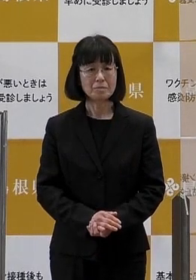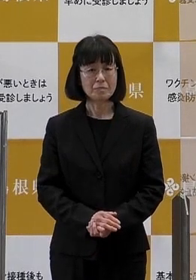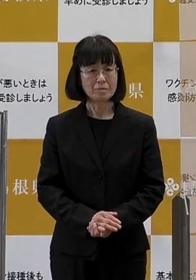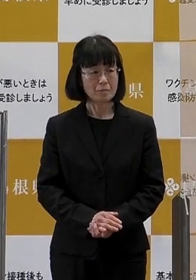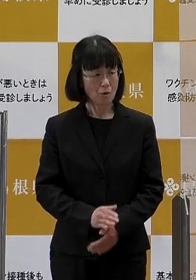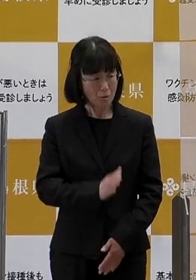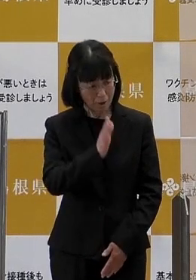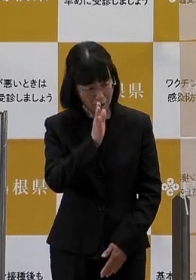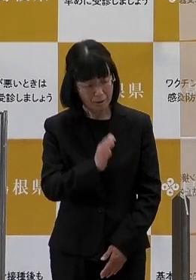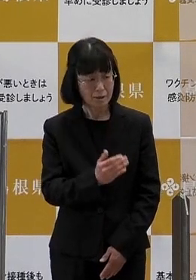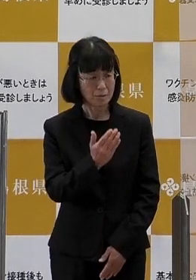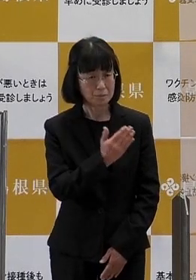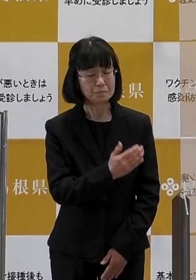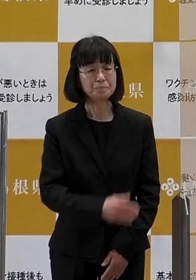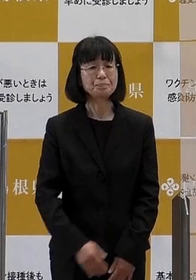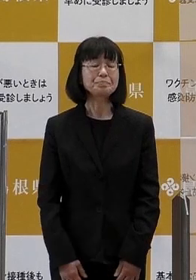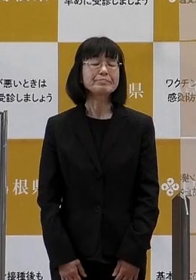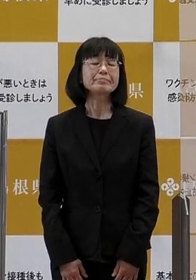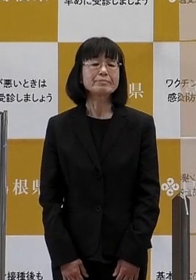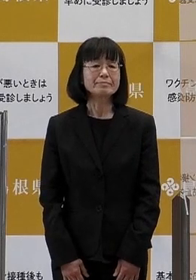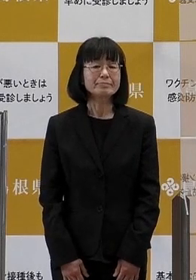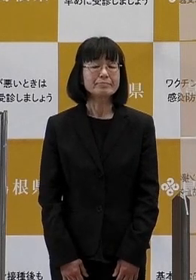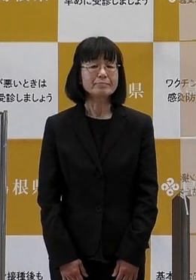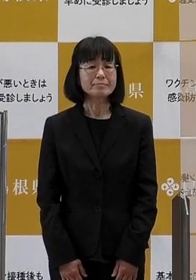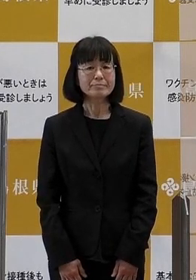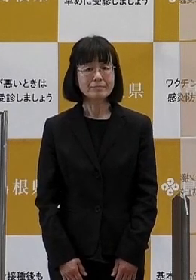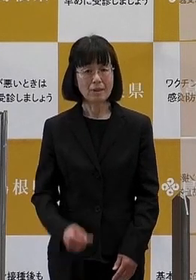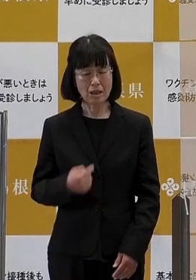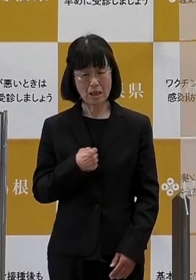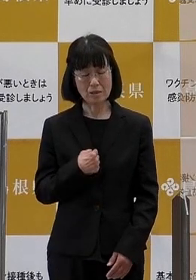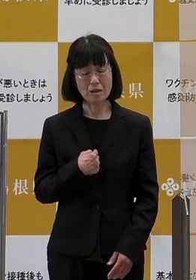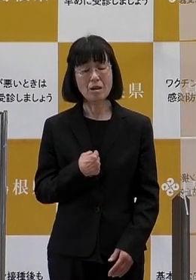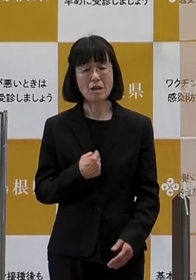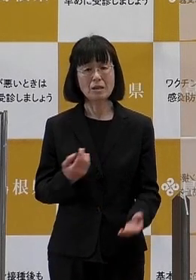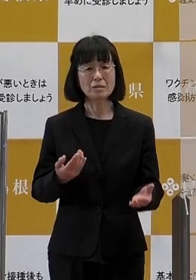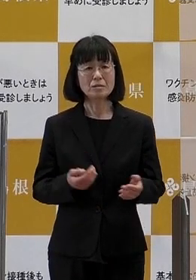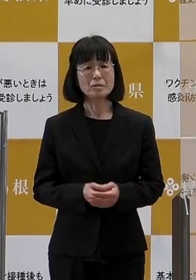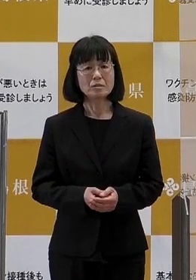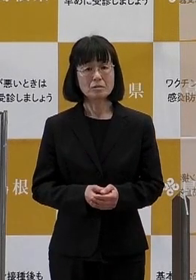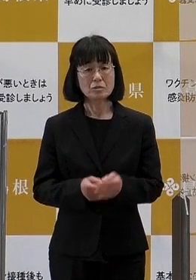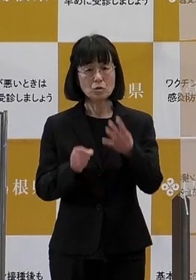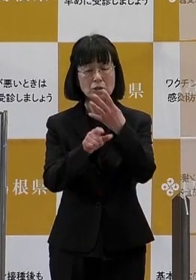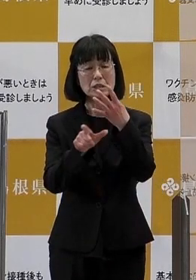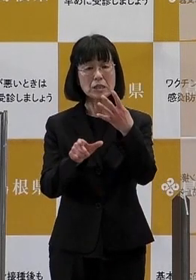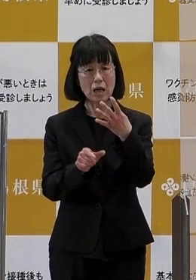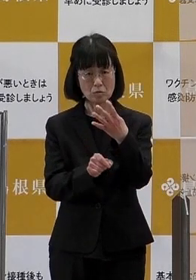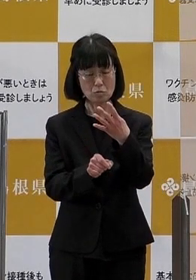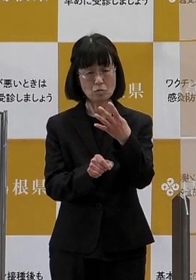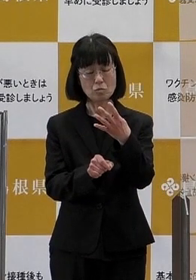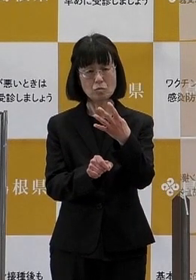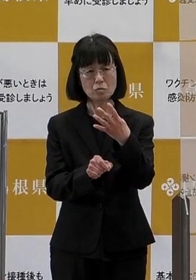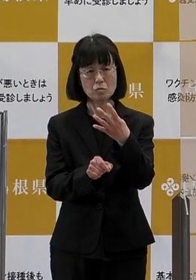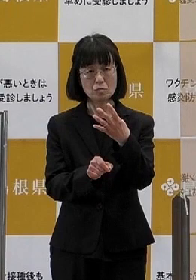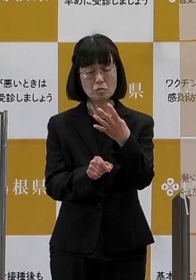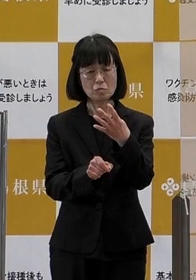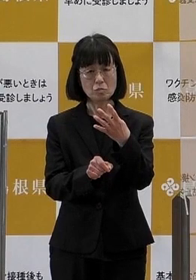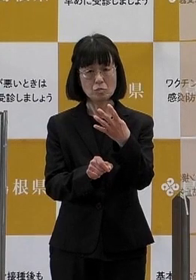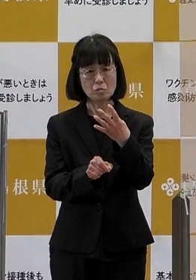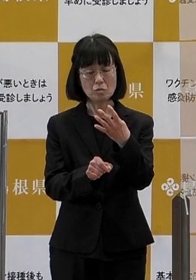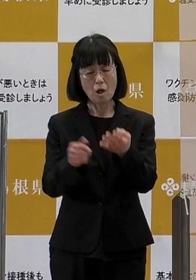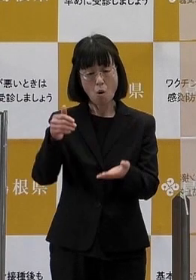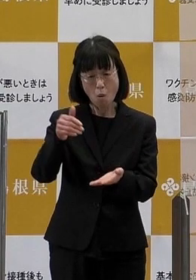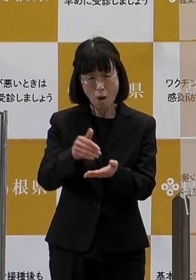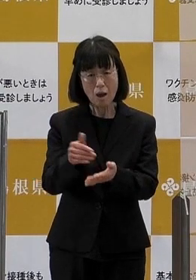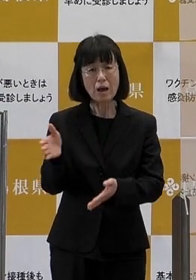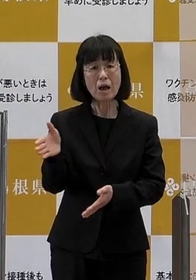事よろしくお願いいたします。 はい、それでは私から4月の末